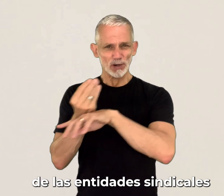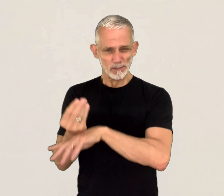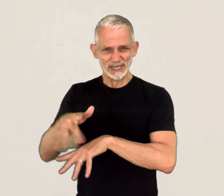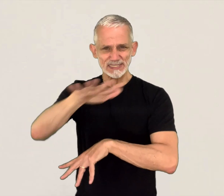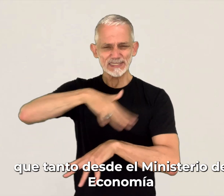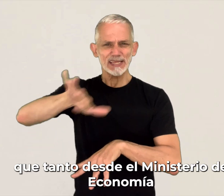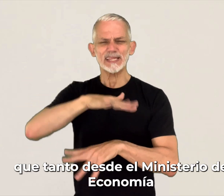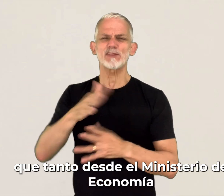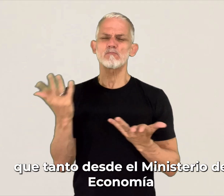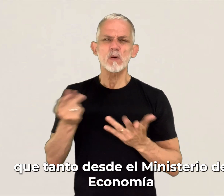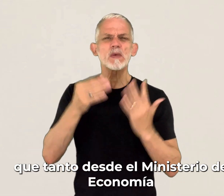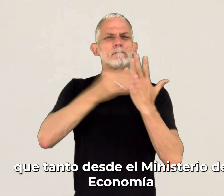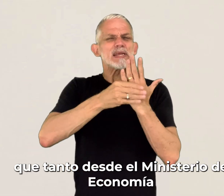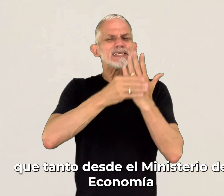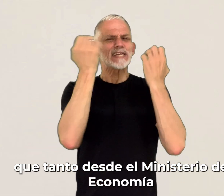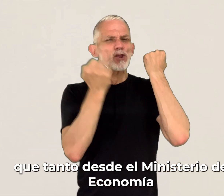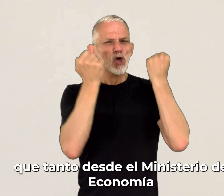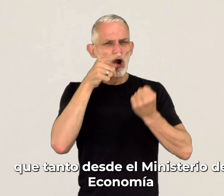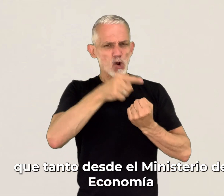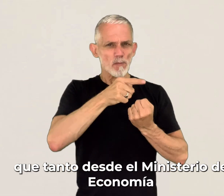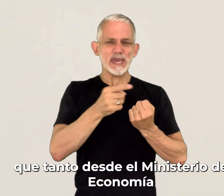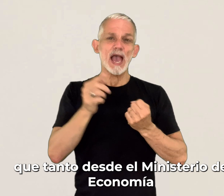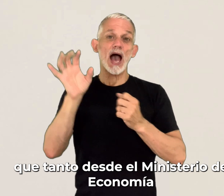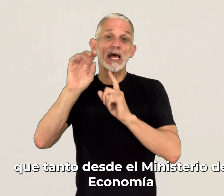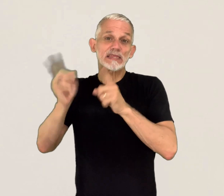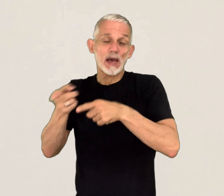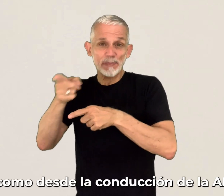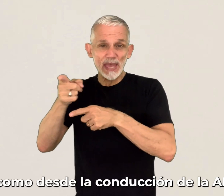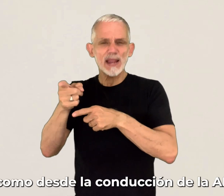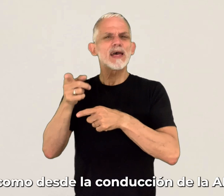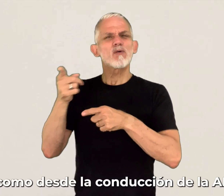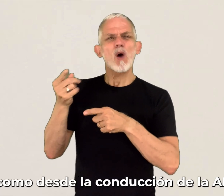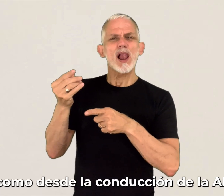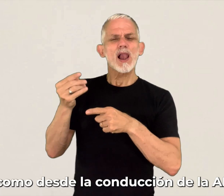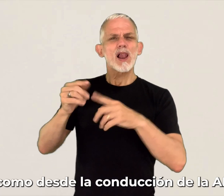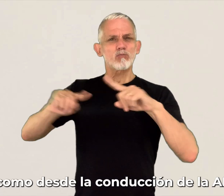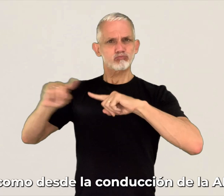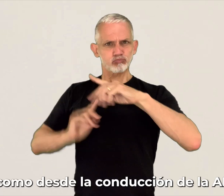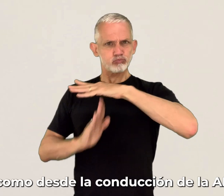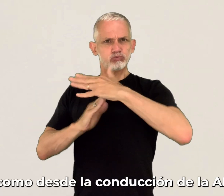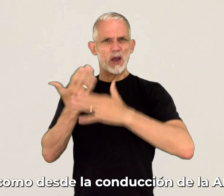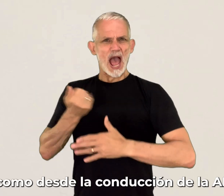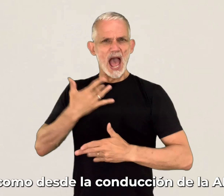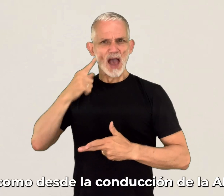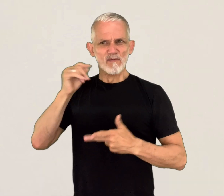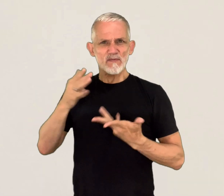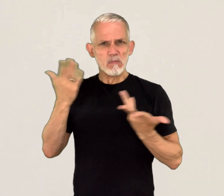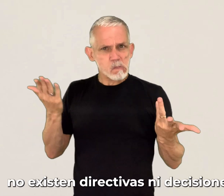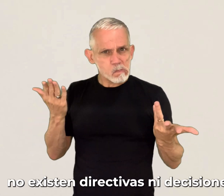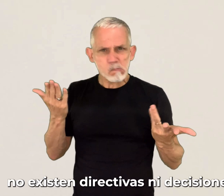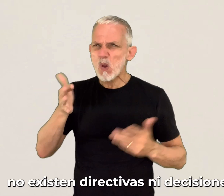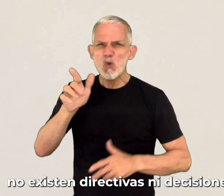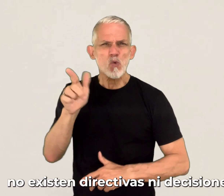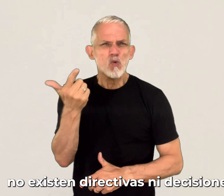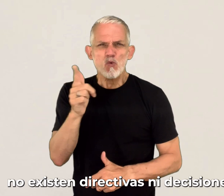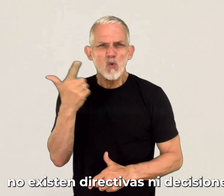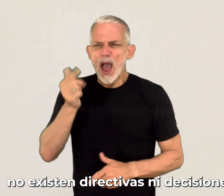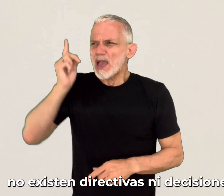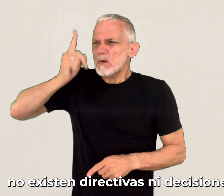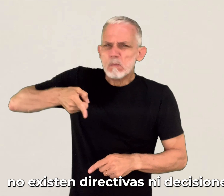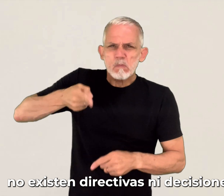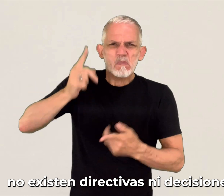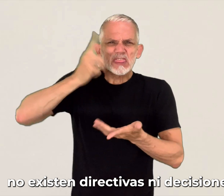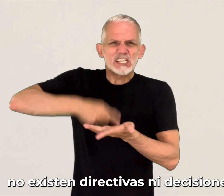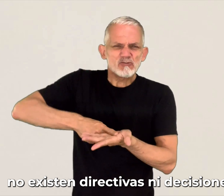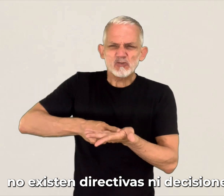sindicales que tanto desde el Ministerio de economía como desde la conducción de la afip no existen